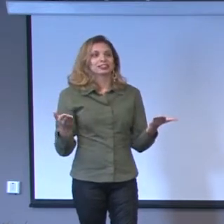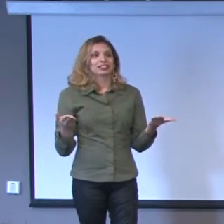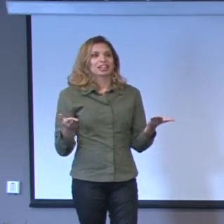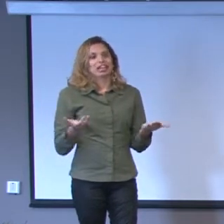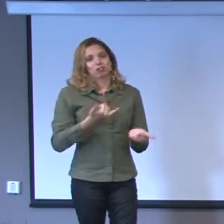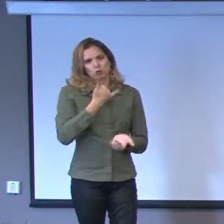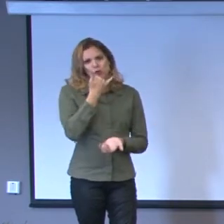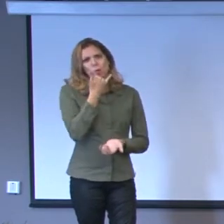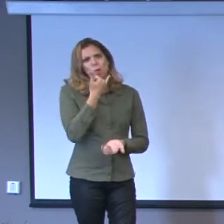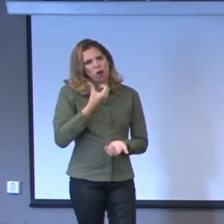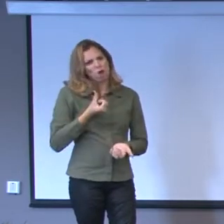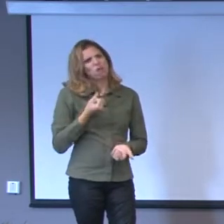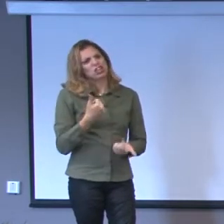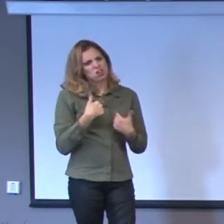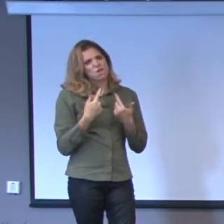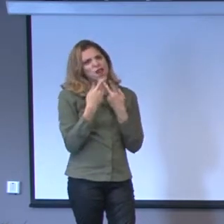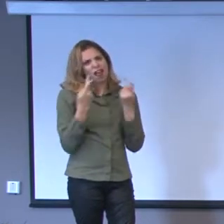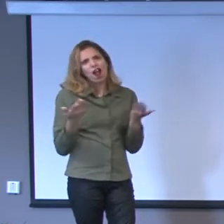eu falar